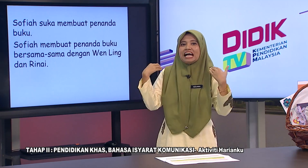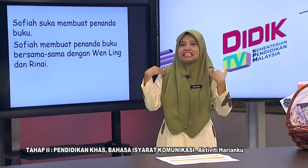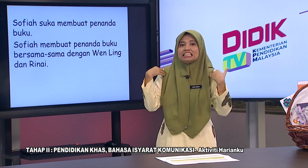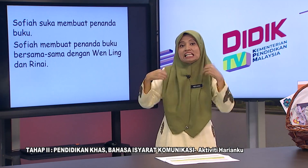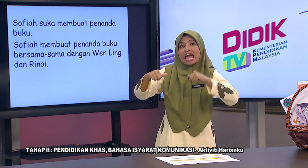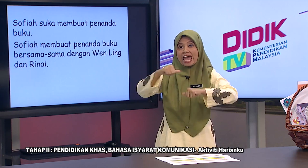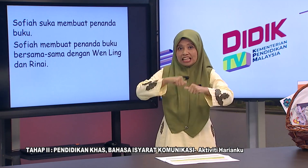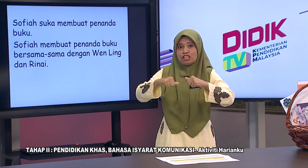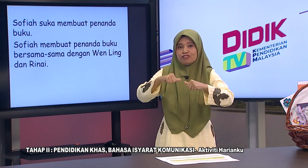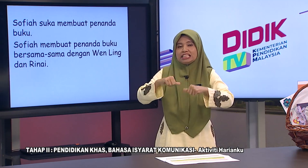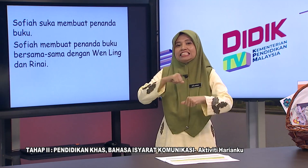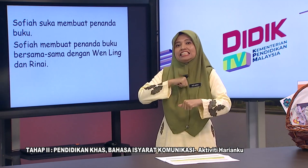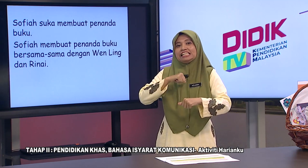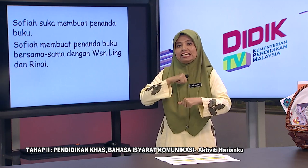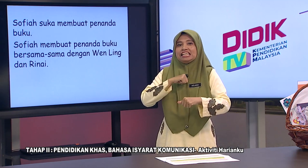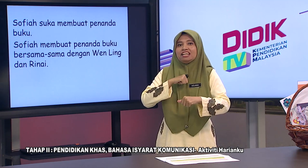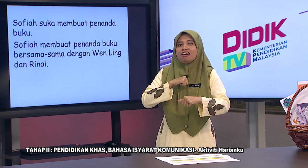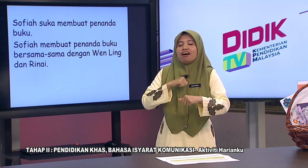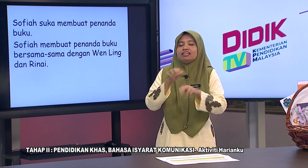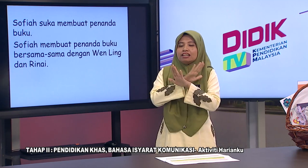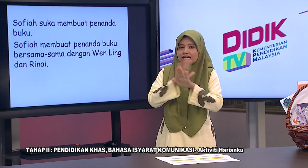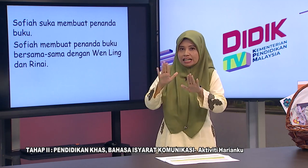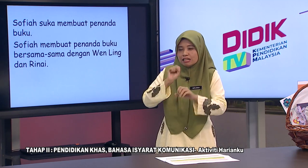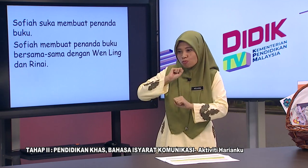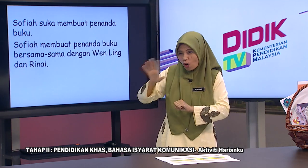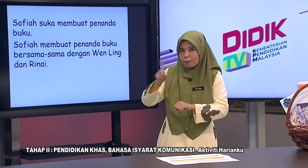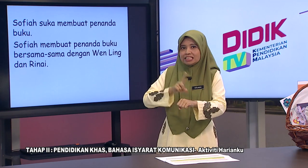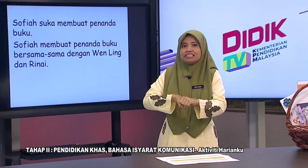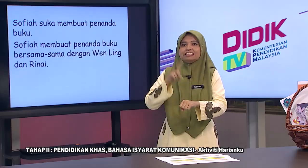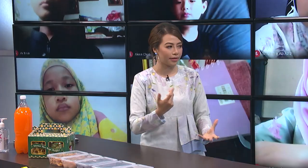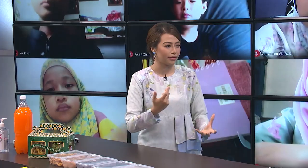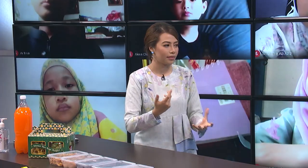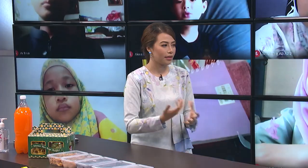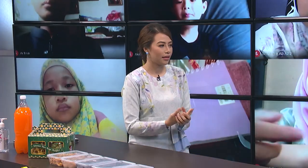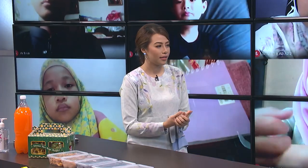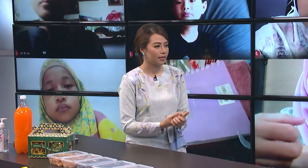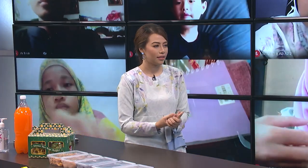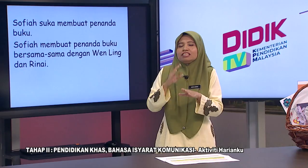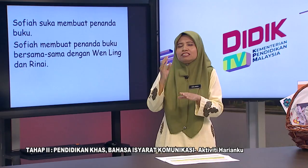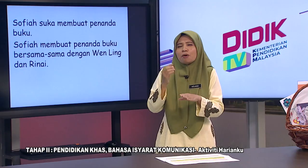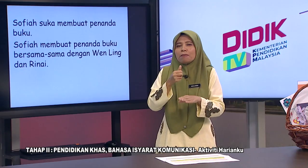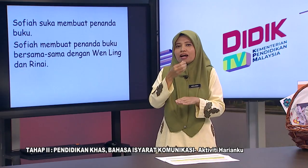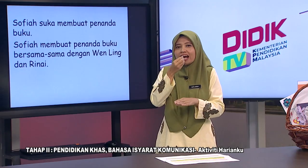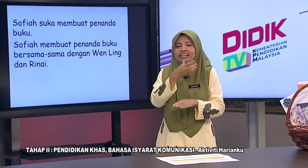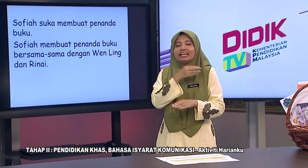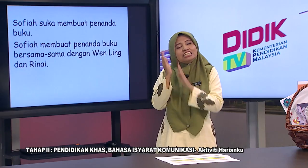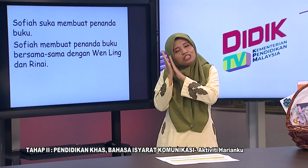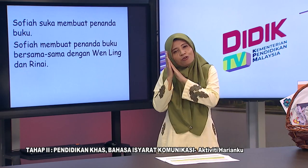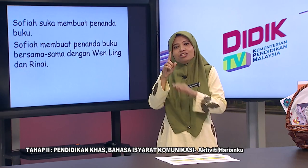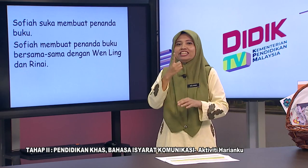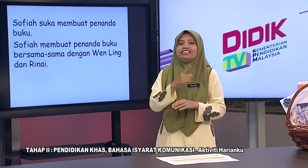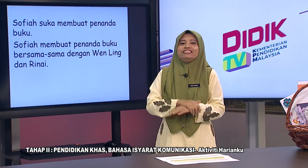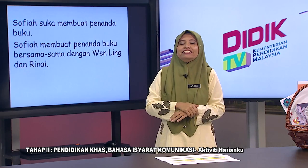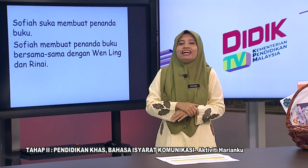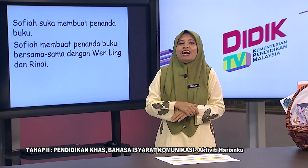mesti ada aktiviti sendiri. Jangan buang masa saja. Jangan asyik makan dan